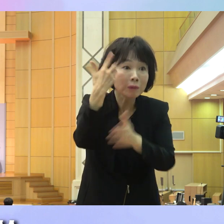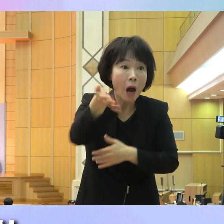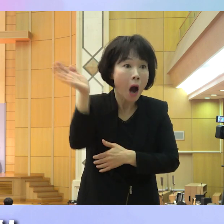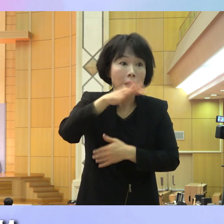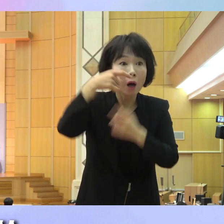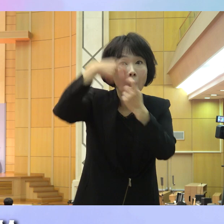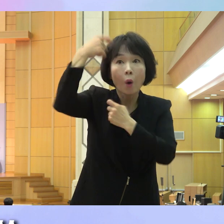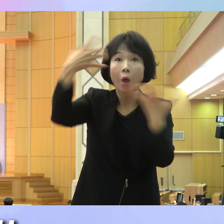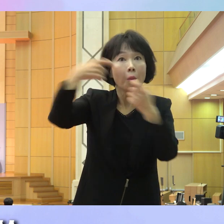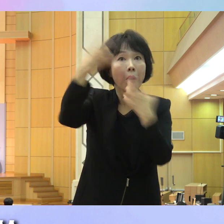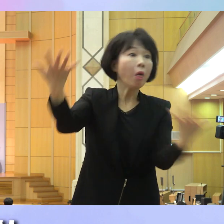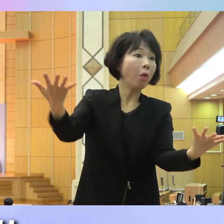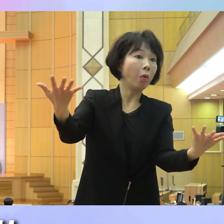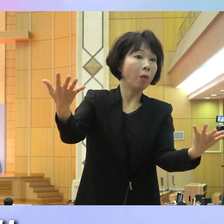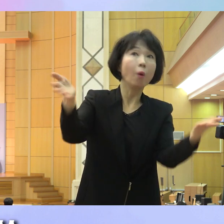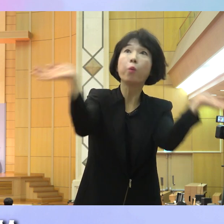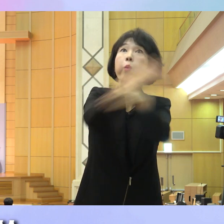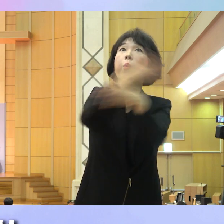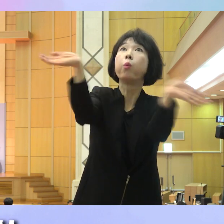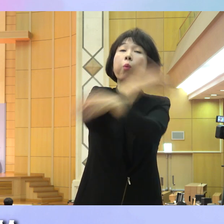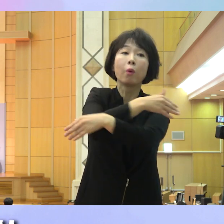우편에 계시니 볼 수가 없지요.